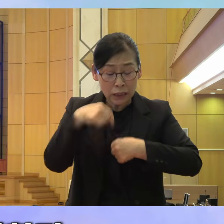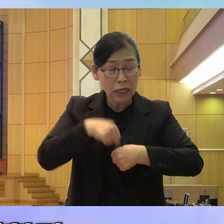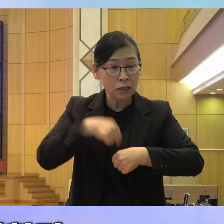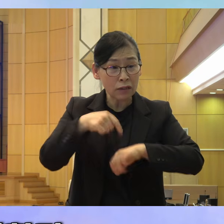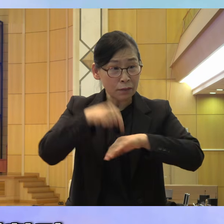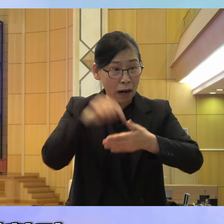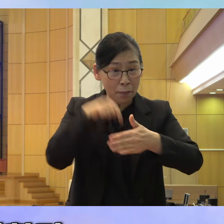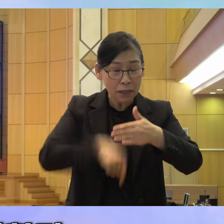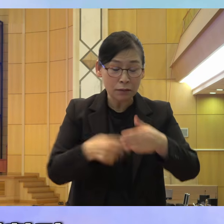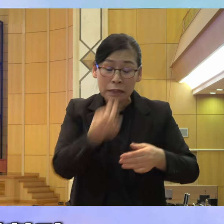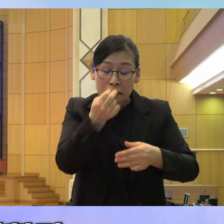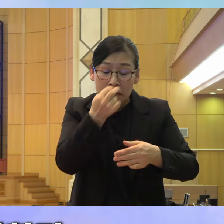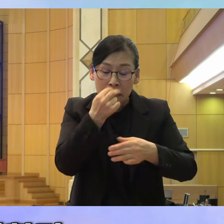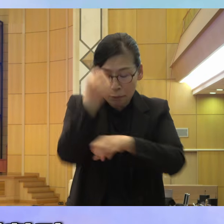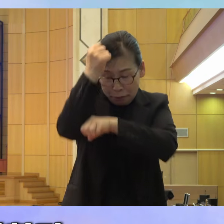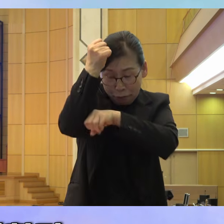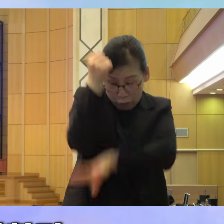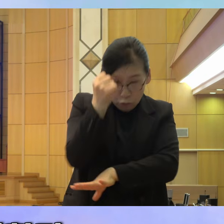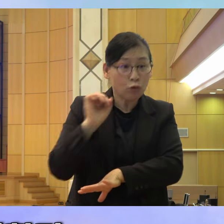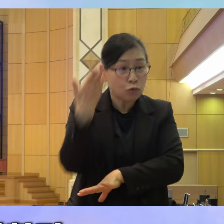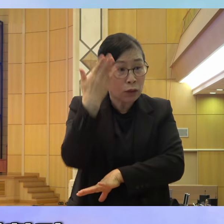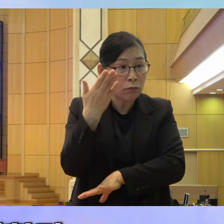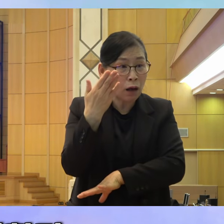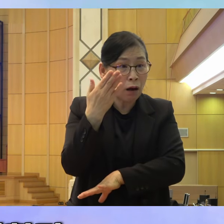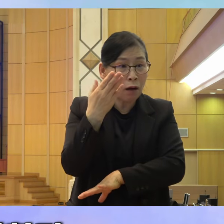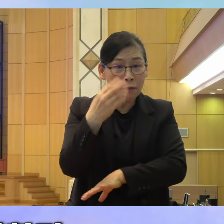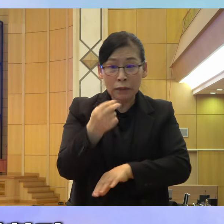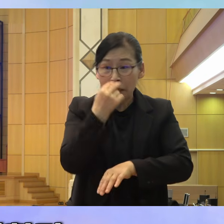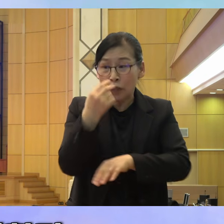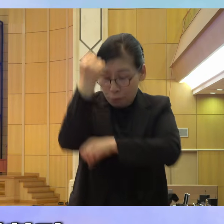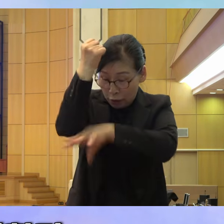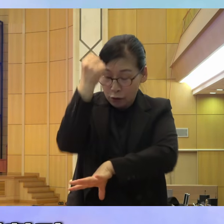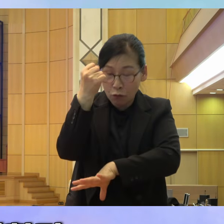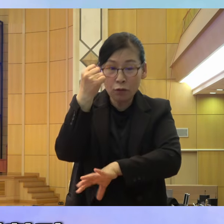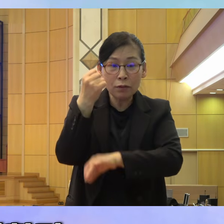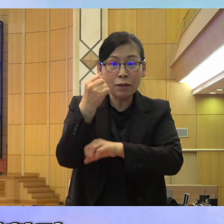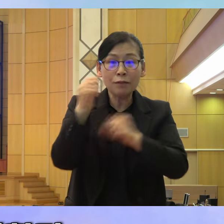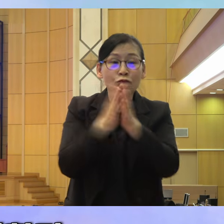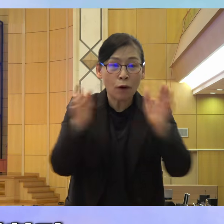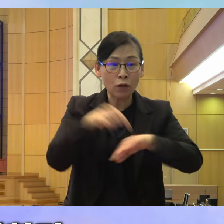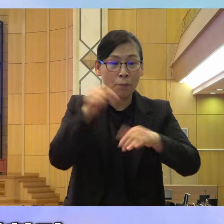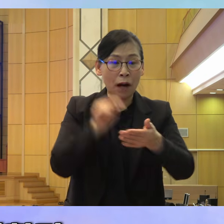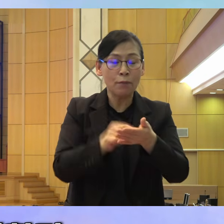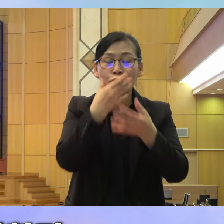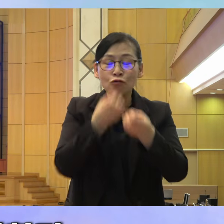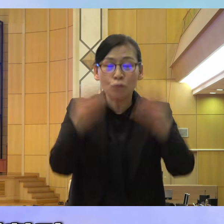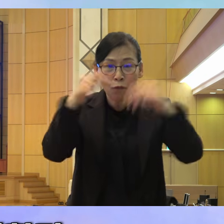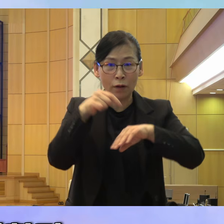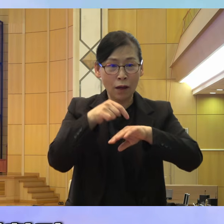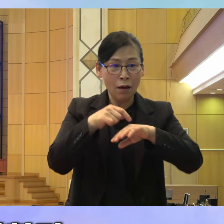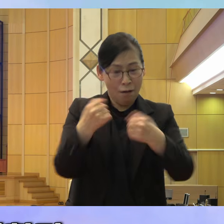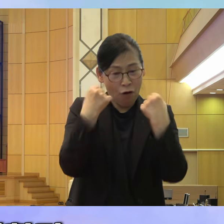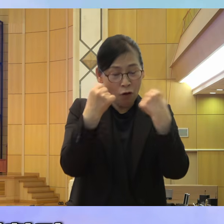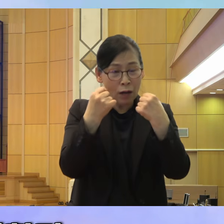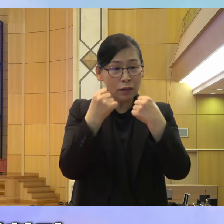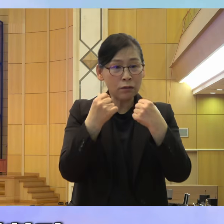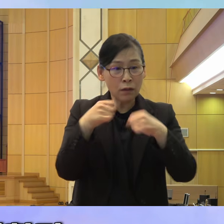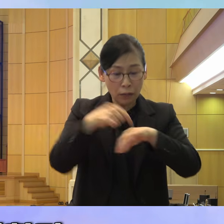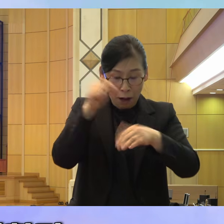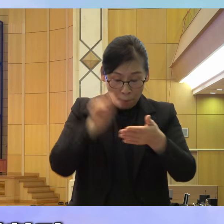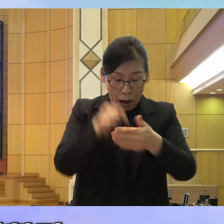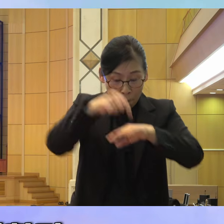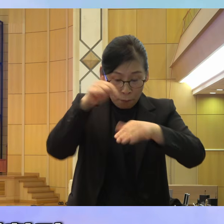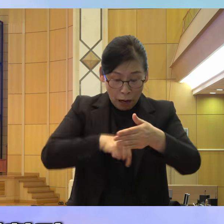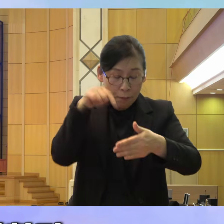이에서 생명의 근원이 남이니라. 생명의 역사든 축복의 역사든 건강의 역사든